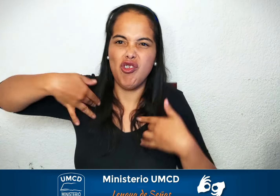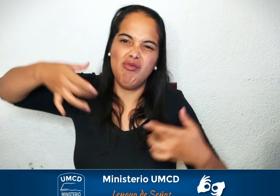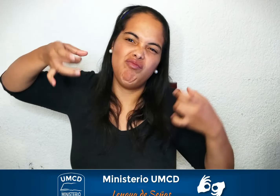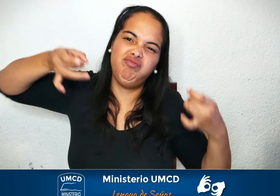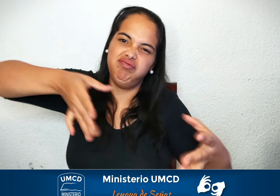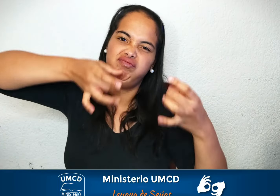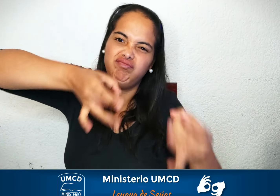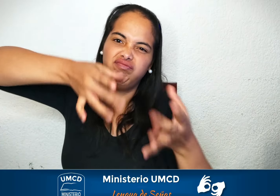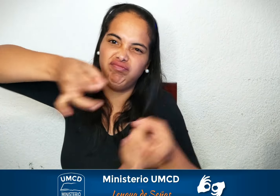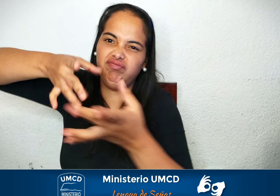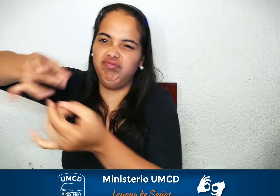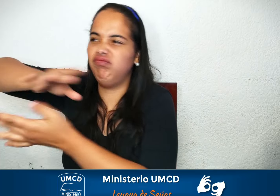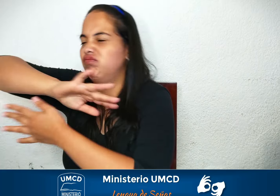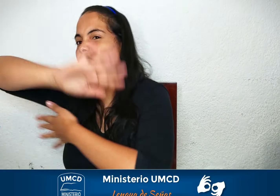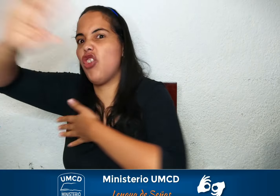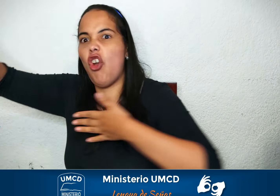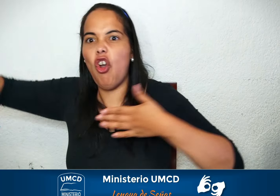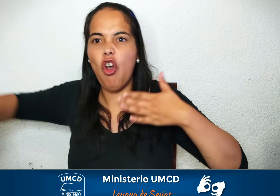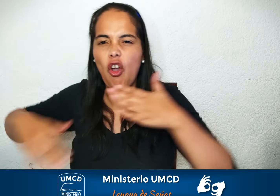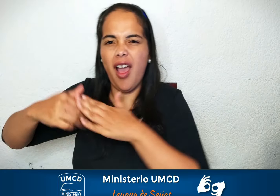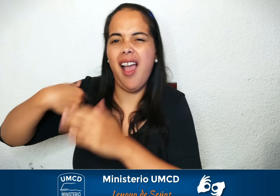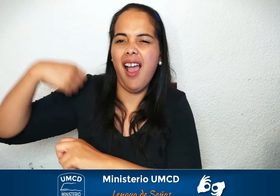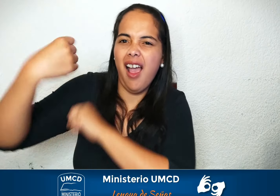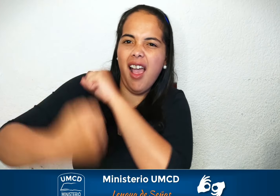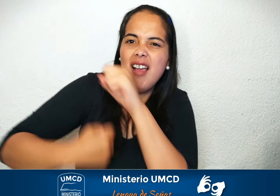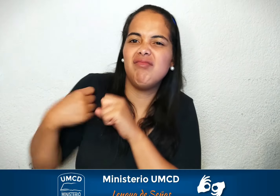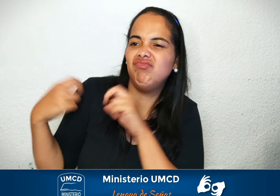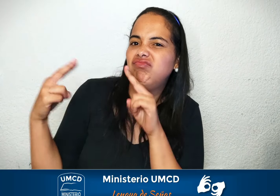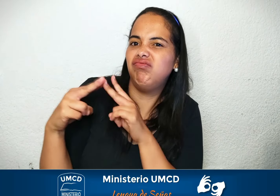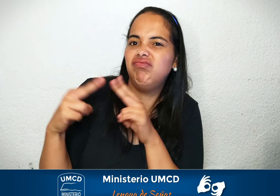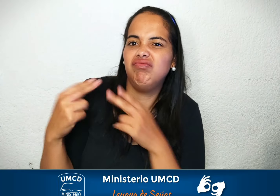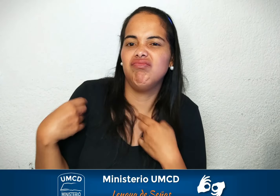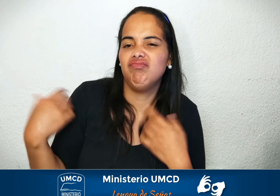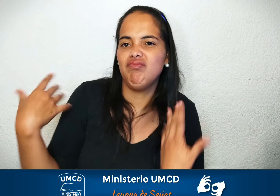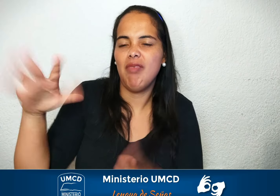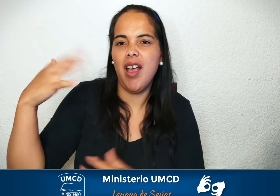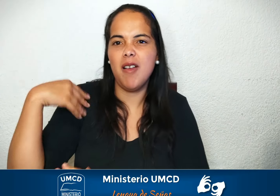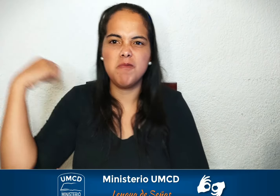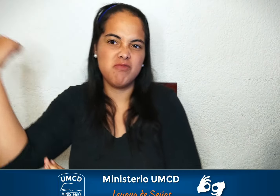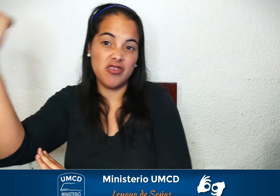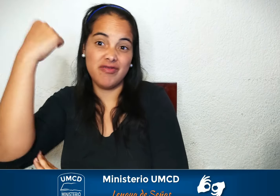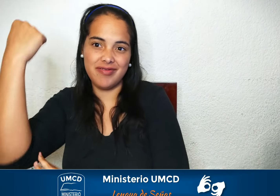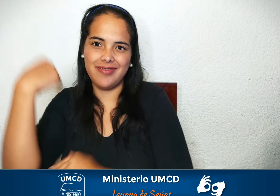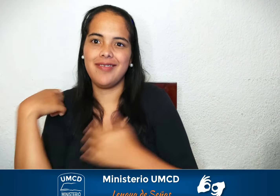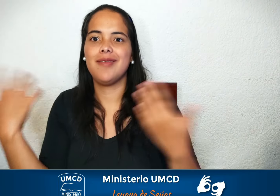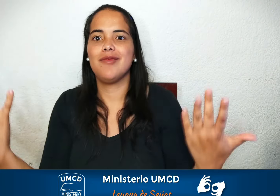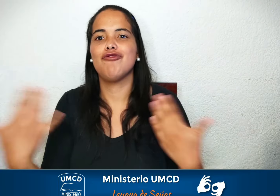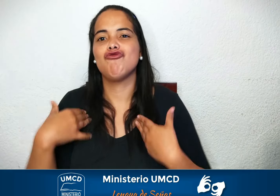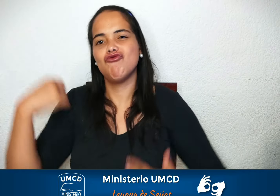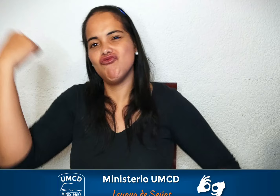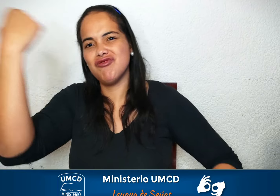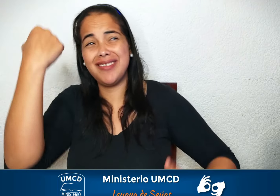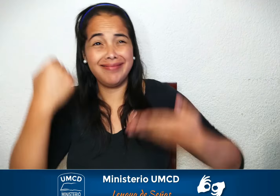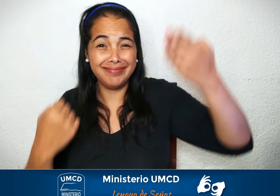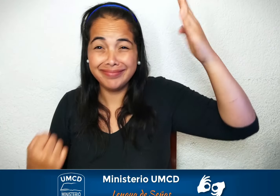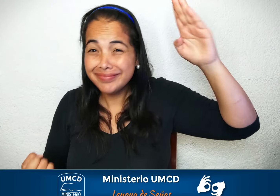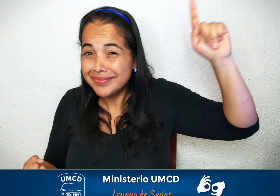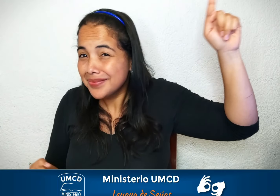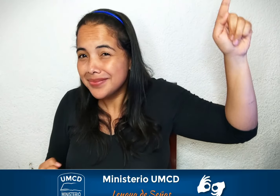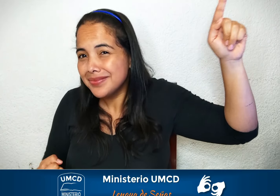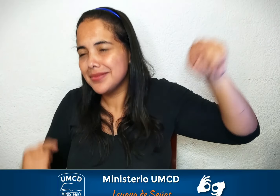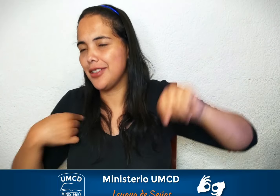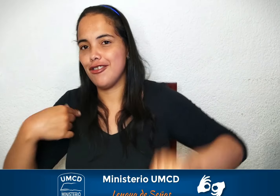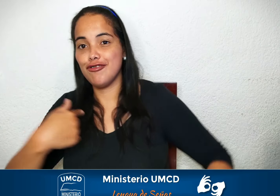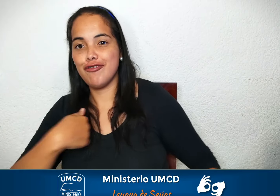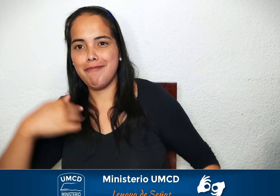ellos habían tenido a lo largo de todos esos años habían sido una gran demostración de su poder y que